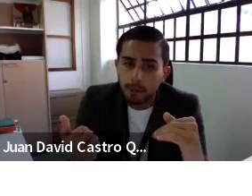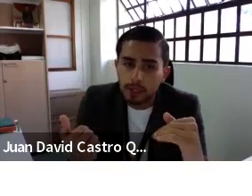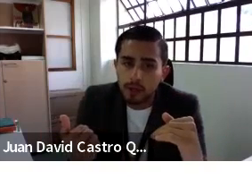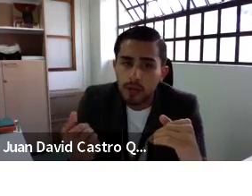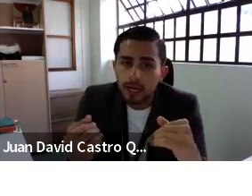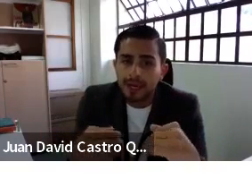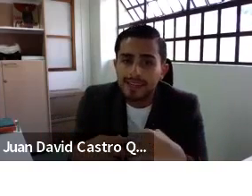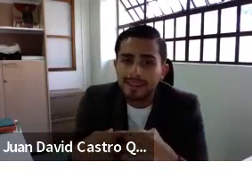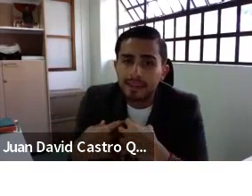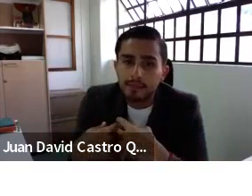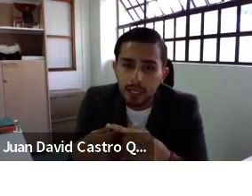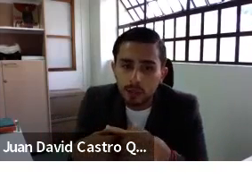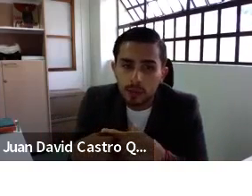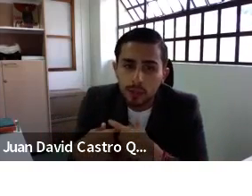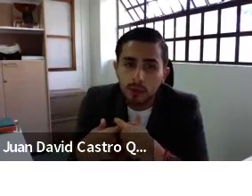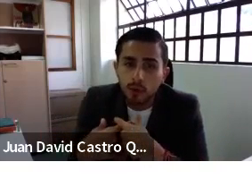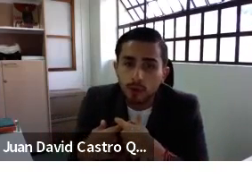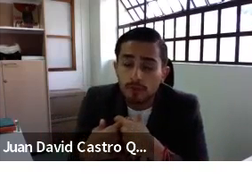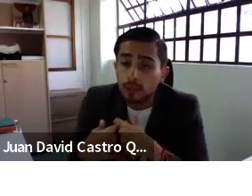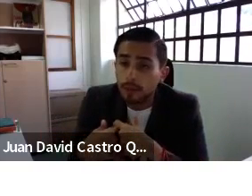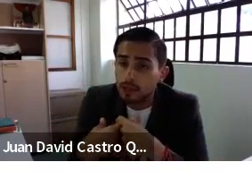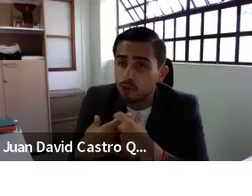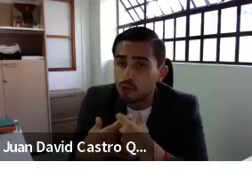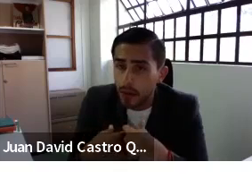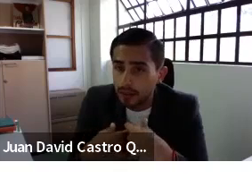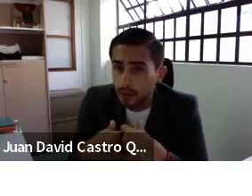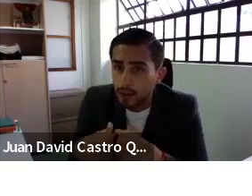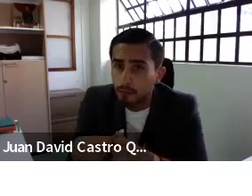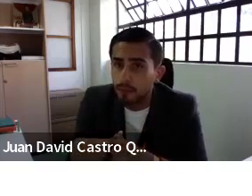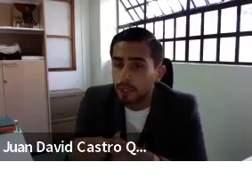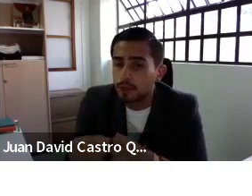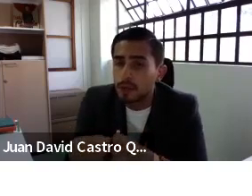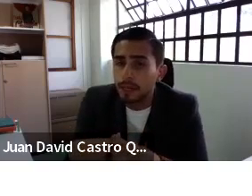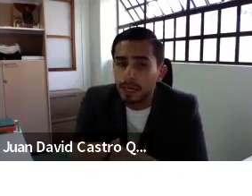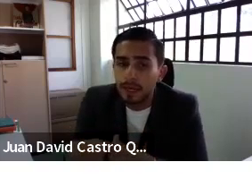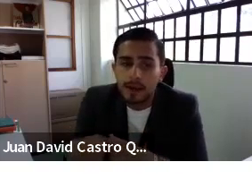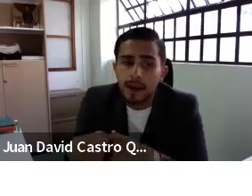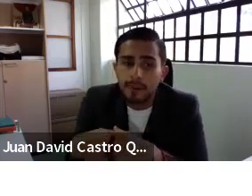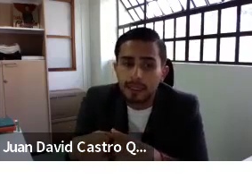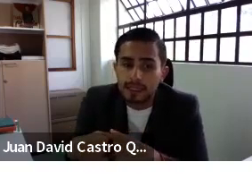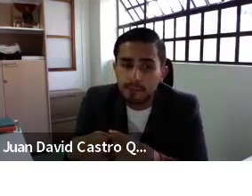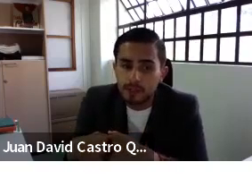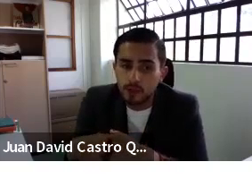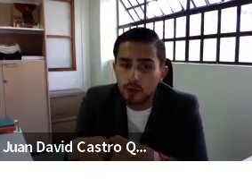apropiación que es el entendimiento de un conocimiento para su uso práctico, promoviendo siempre que la participación